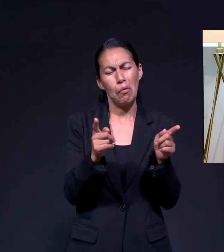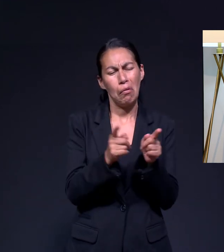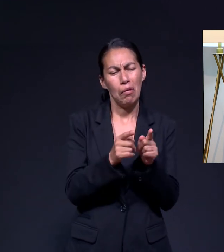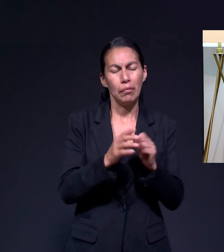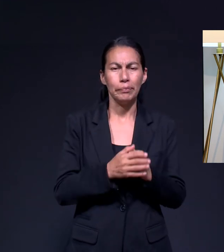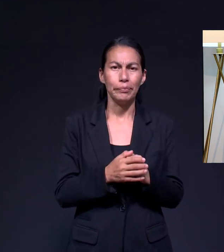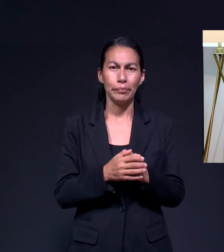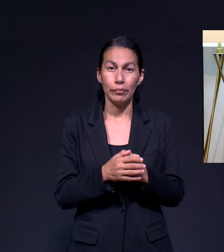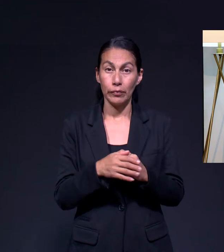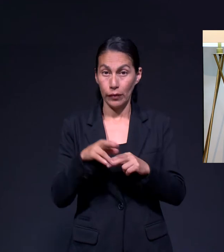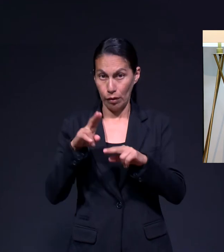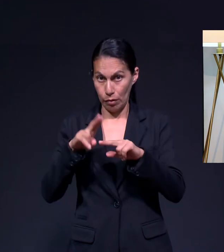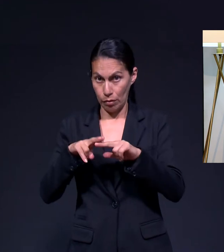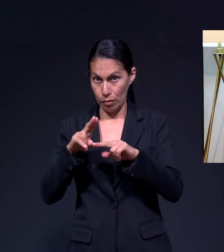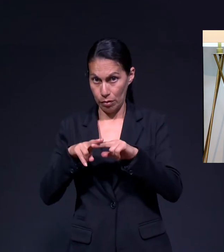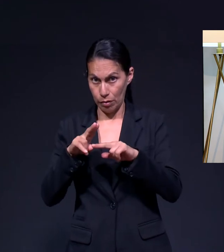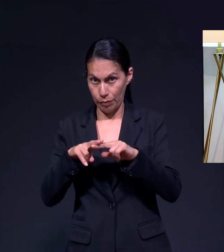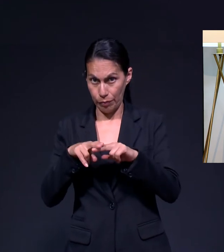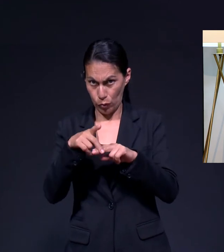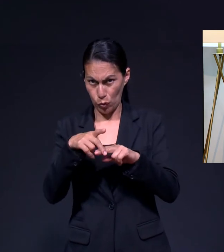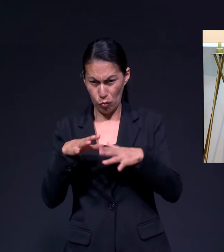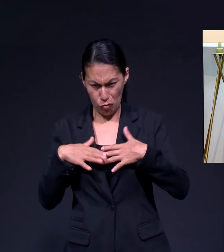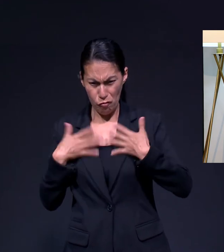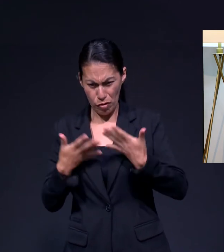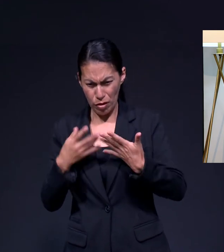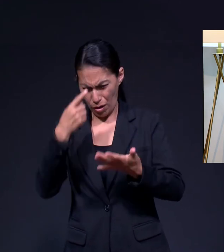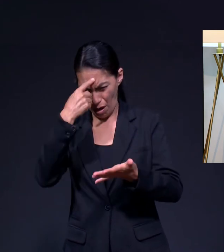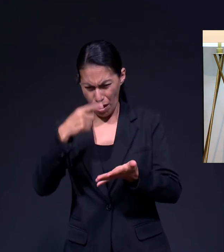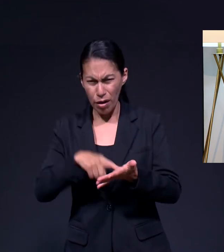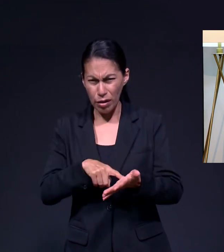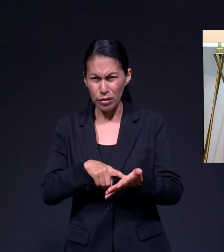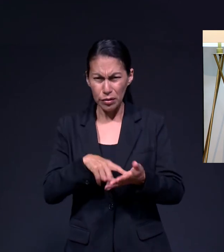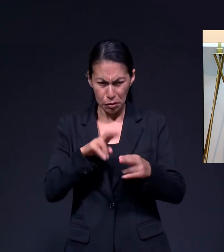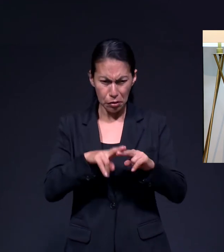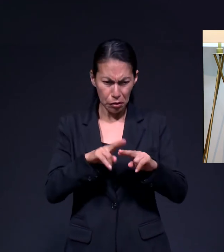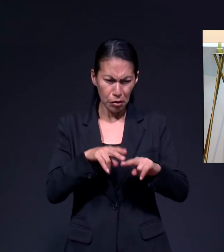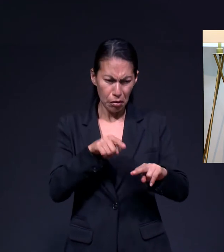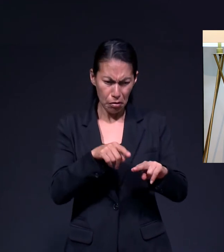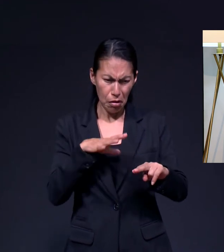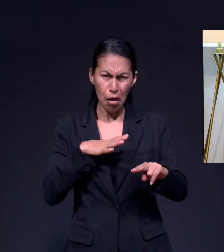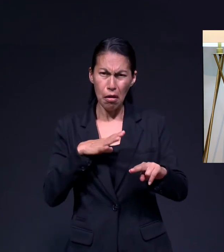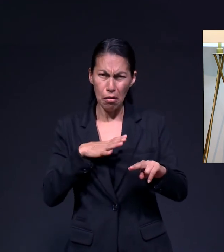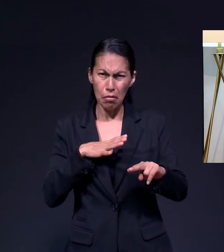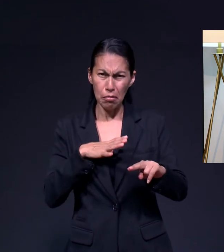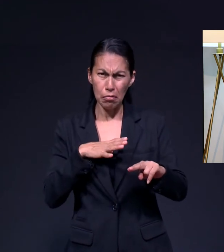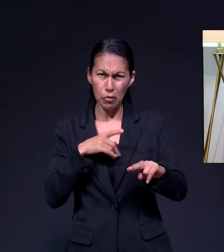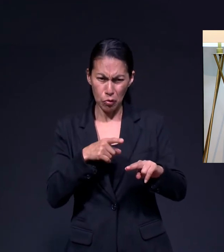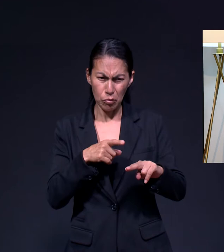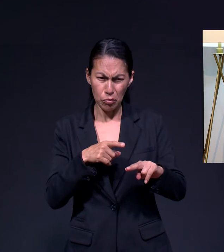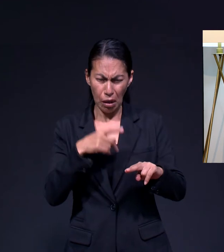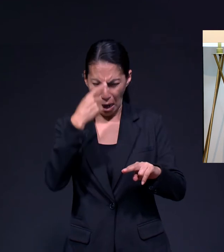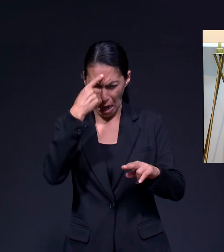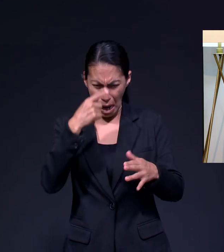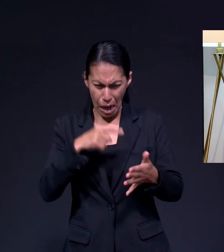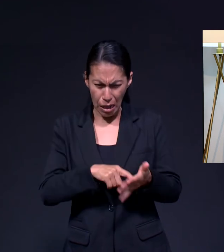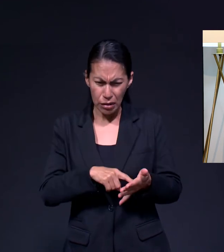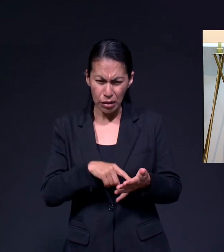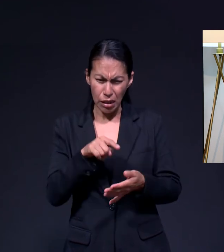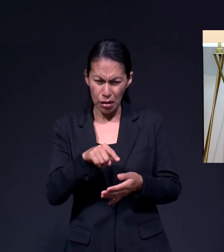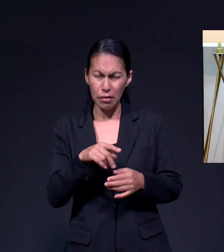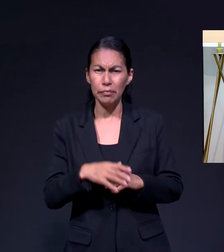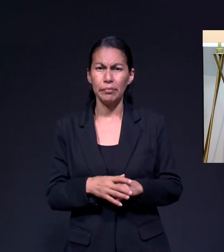breve vamos a suponer que tú crees en una silla existe esa silla y tú crees en la